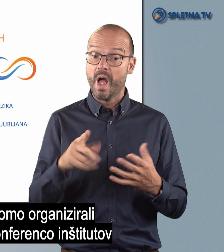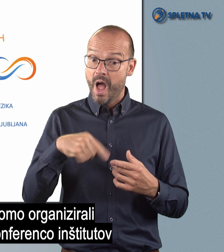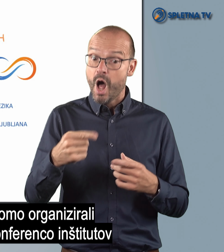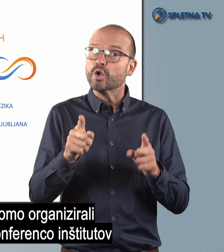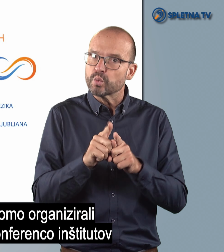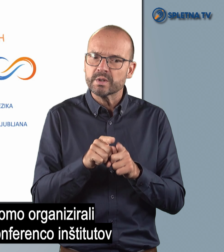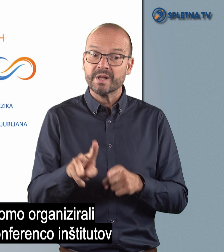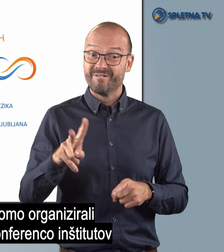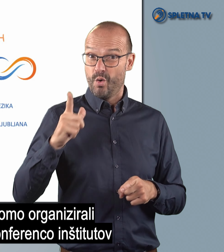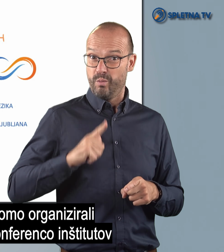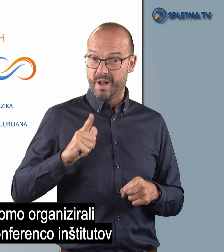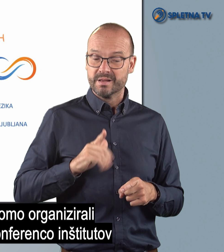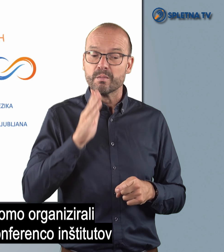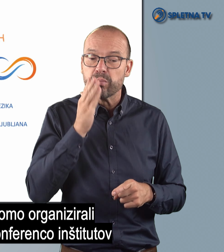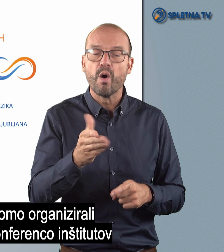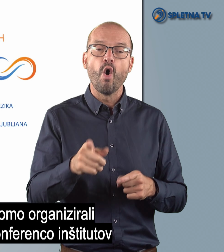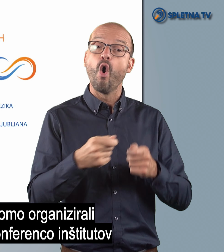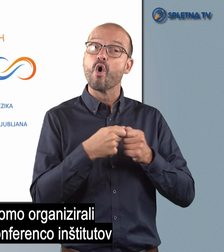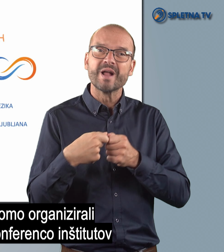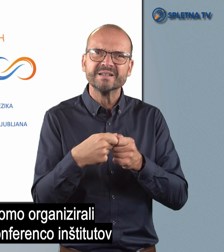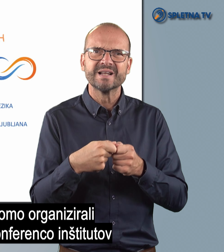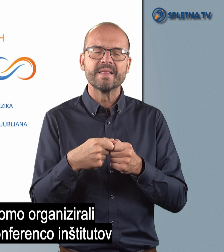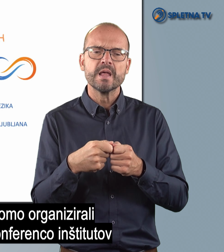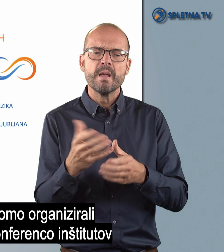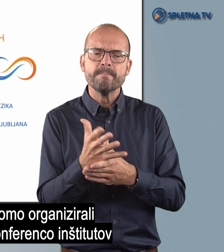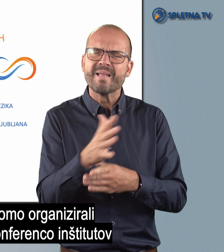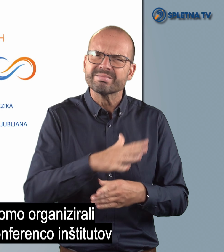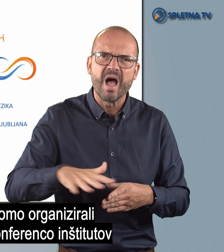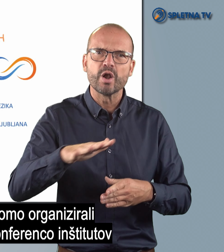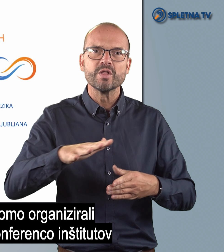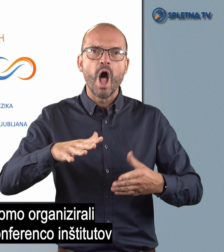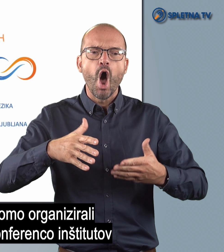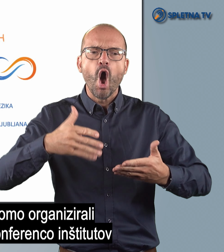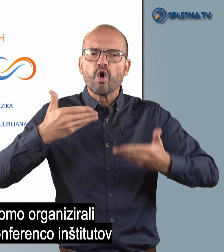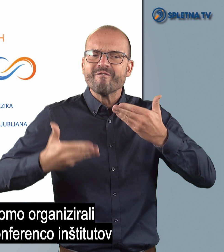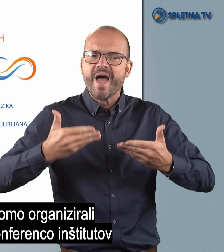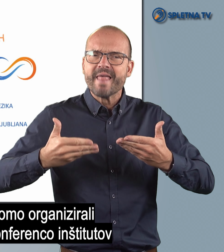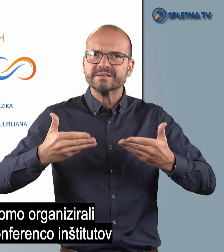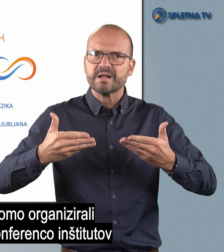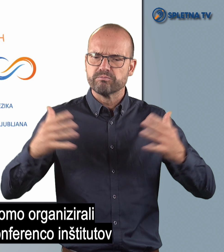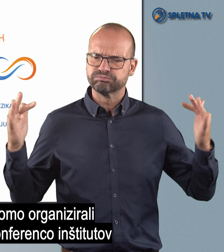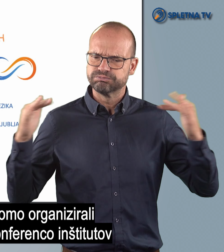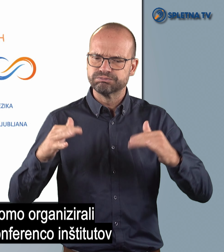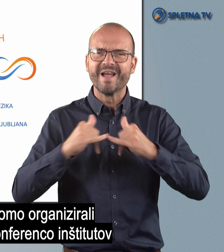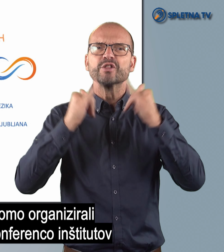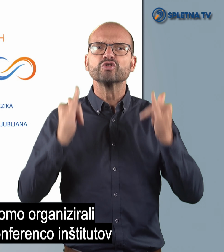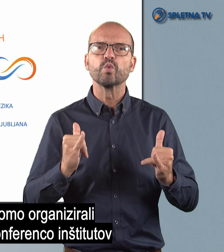V Ljubljani bomo organizirali mednarodno konferenco inštitutov znakovnih jezikov, katere cilj bo tudi ustanovitev